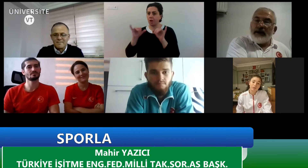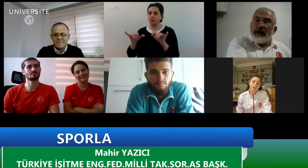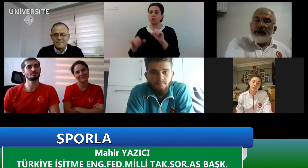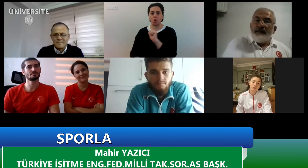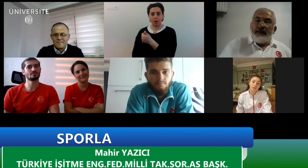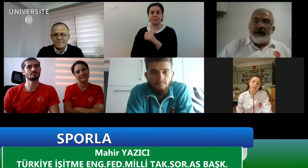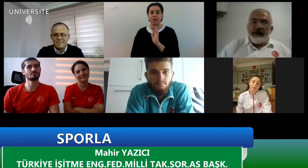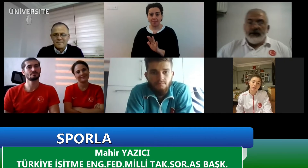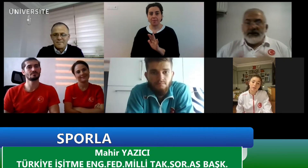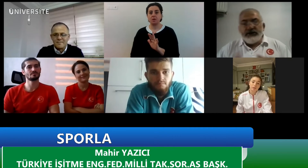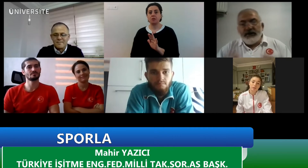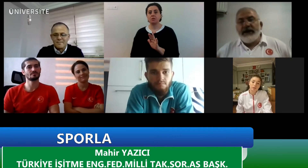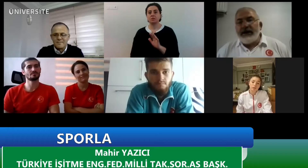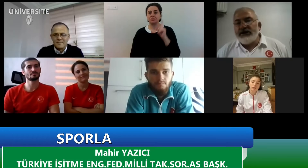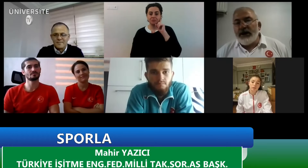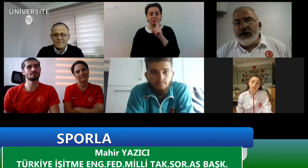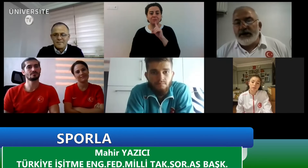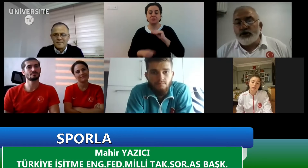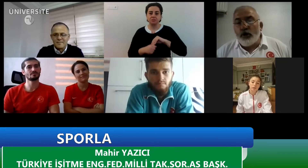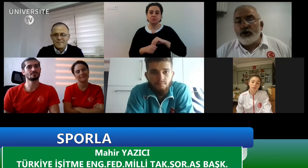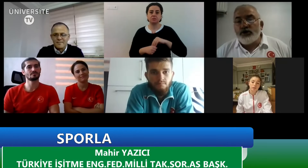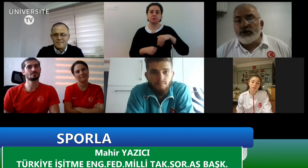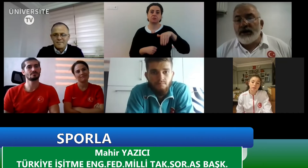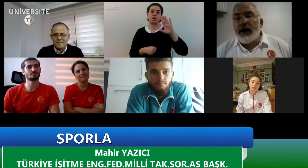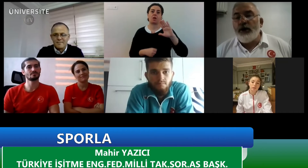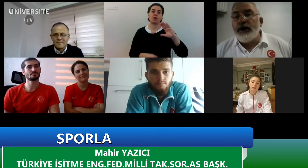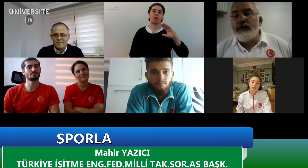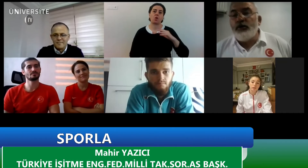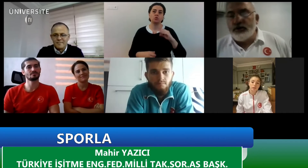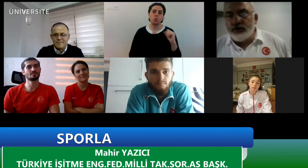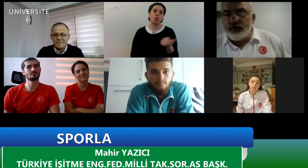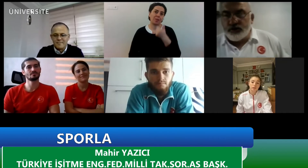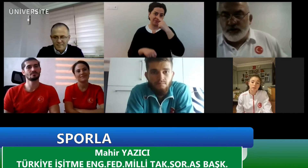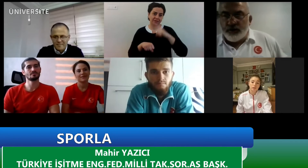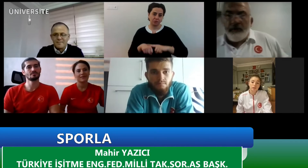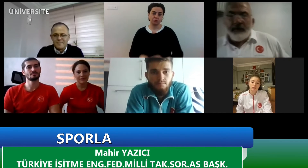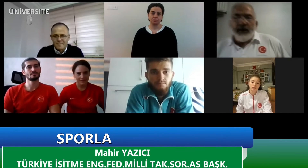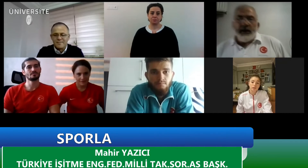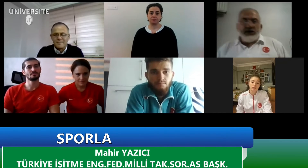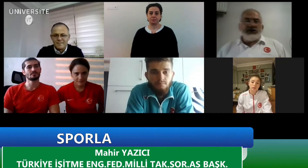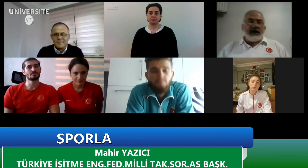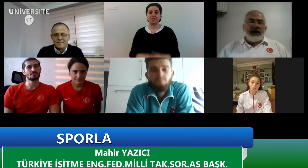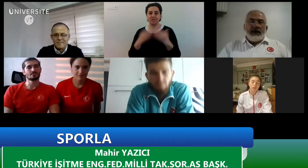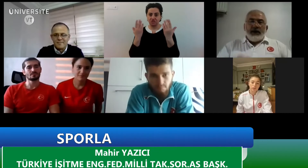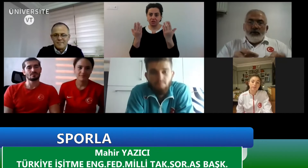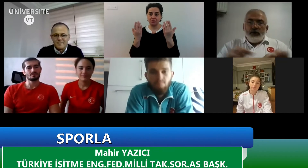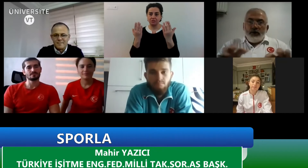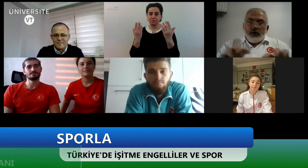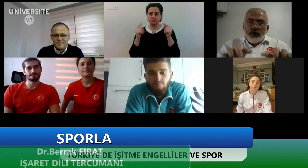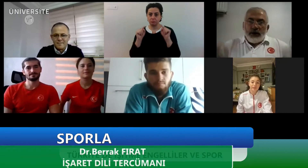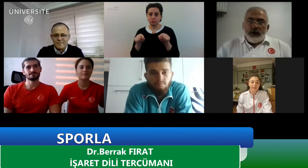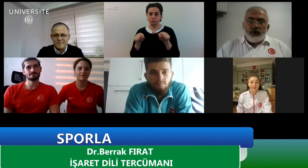önemli ama ben işitme engelli camiada çok çok daha önemli olduğunu düşünüyorum. İnşallah